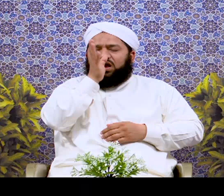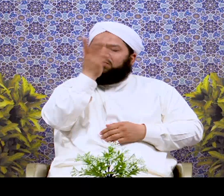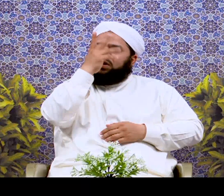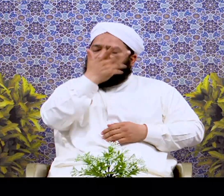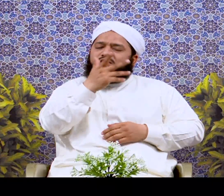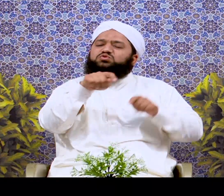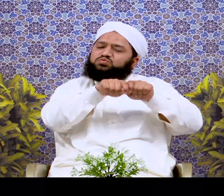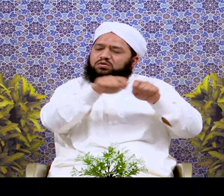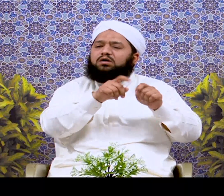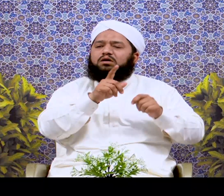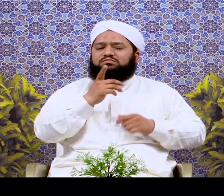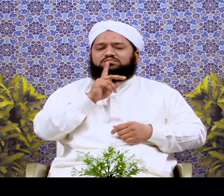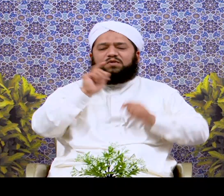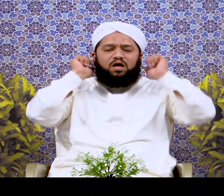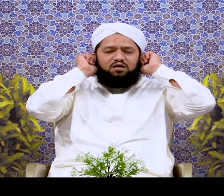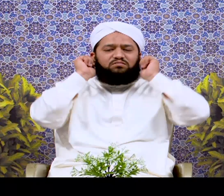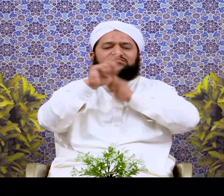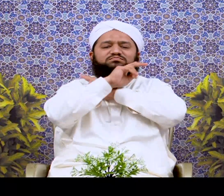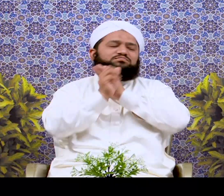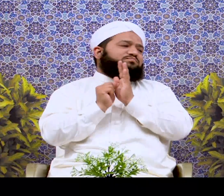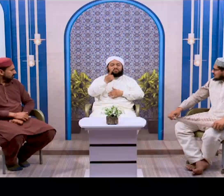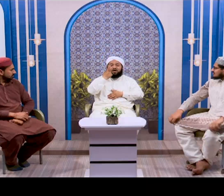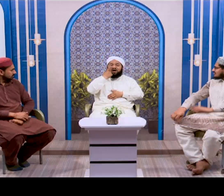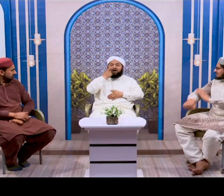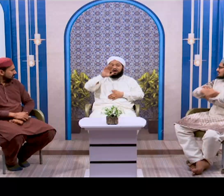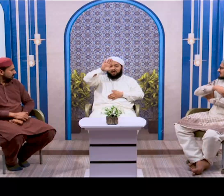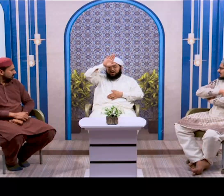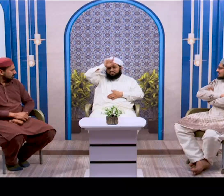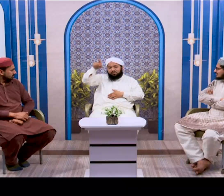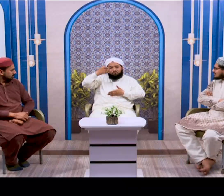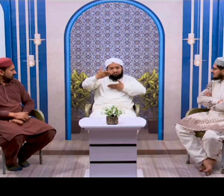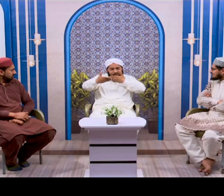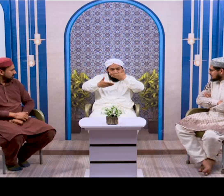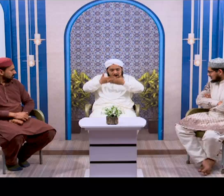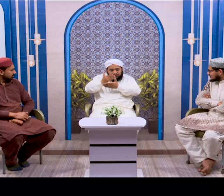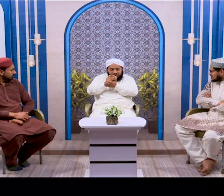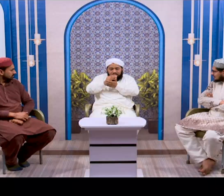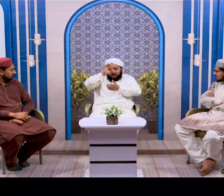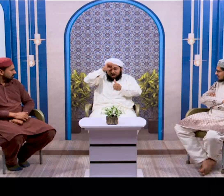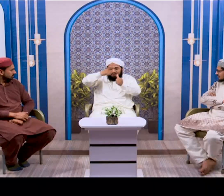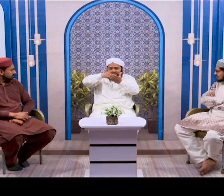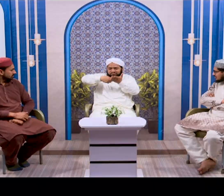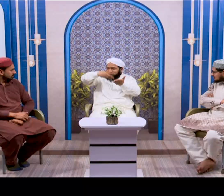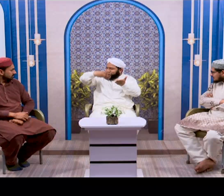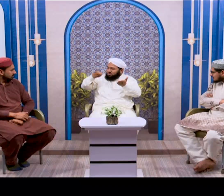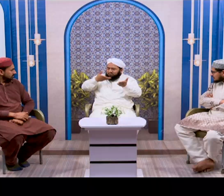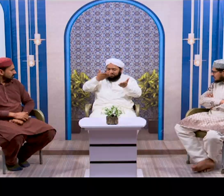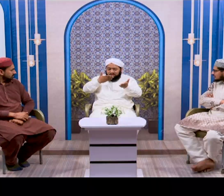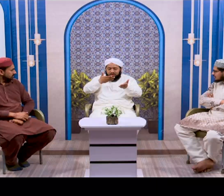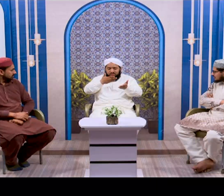اللہ پاک کی پناہ، اللہ پاک کی پناہ۔ شیخ طریقت امیر اہل سنت دامت برکاتہم العالیہ فتاوی رضویہ شریف کے